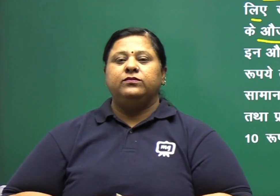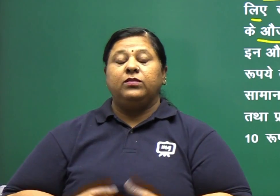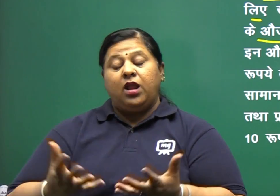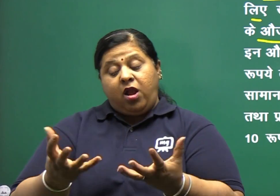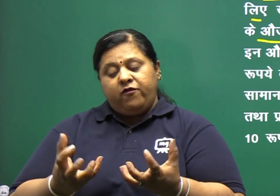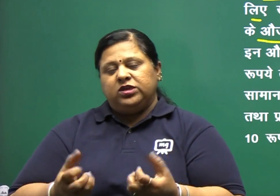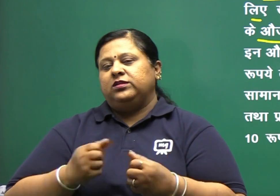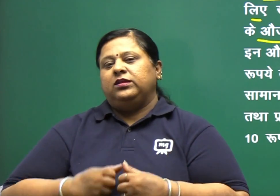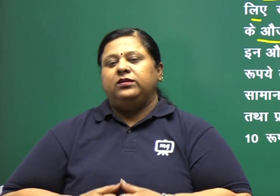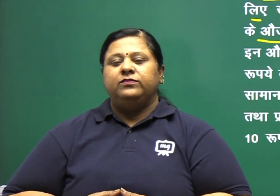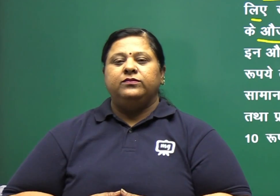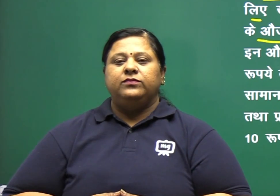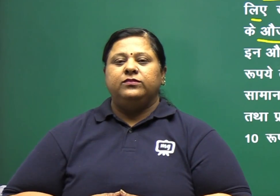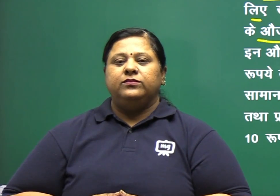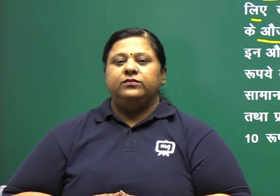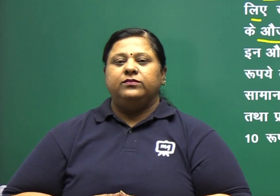आवश्यकता थी।